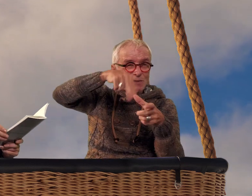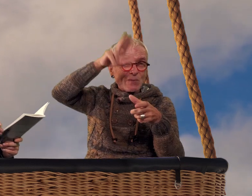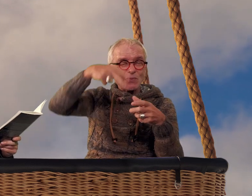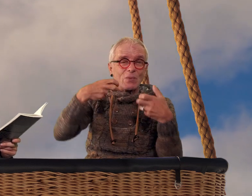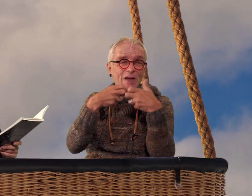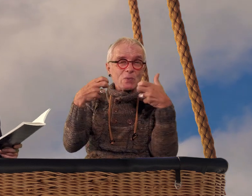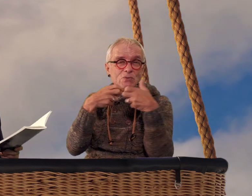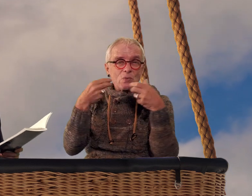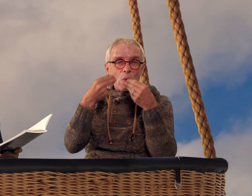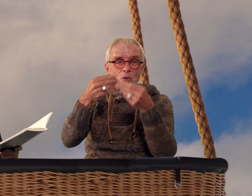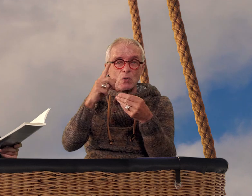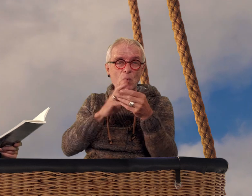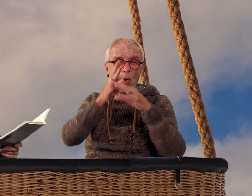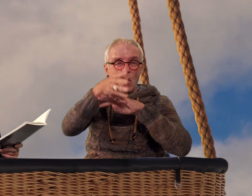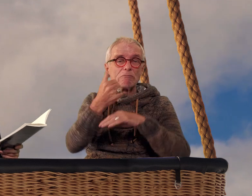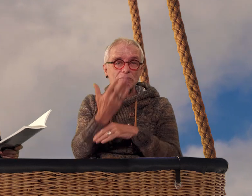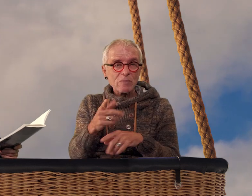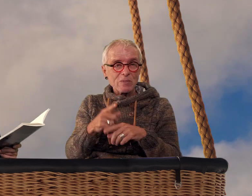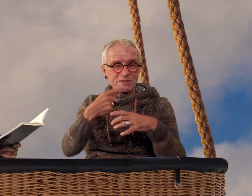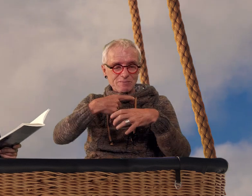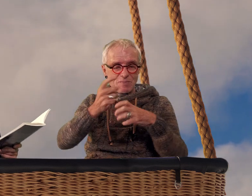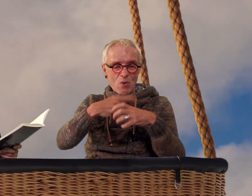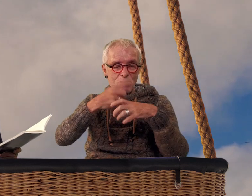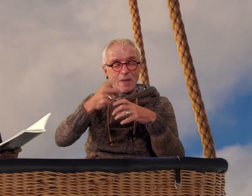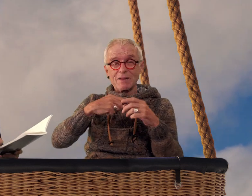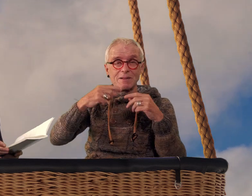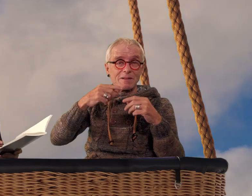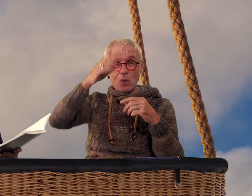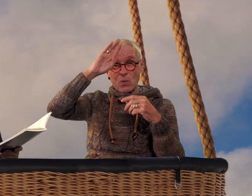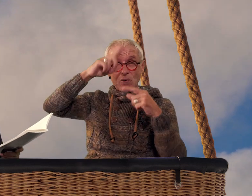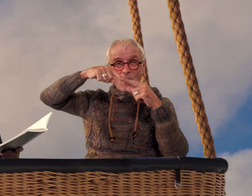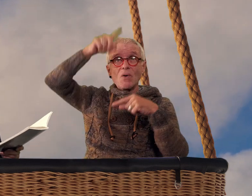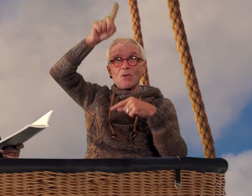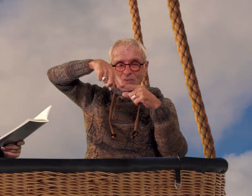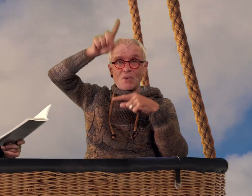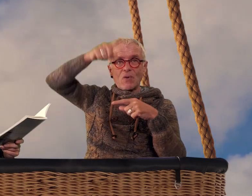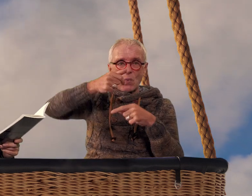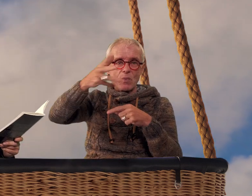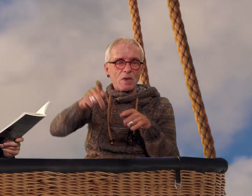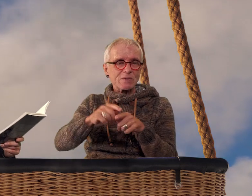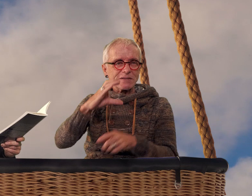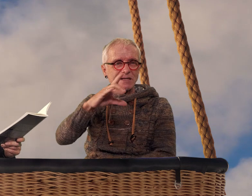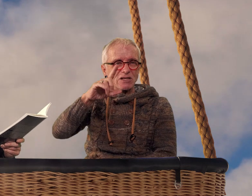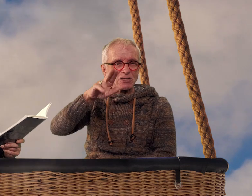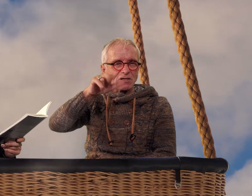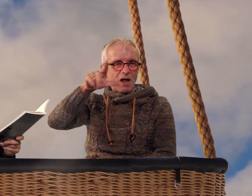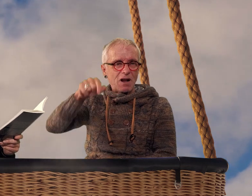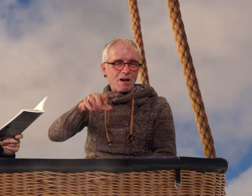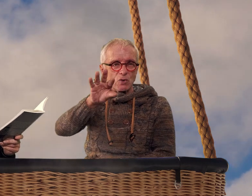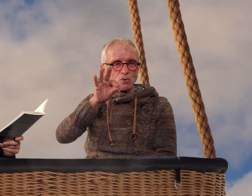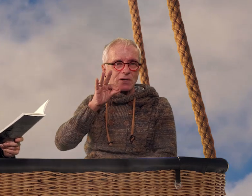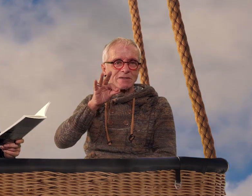qui rend le tissu imperméable. Le baromètre qui indique la hauteur atteinte. Enfin, Charles employait l'hydrogène qui,